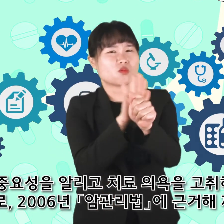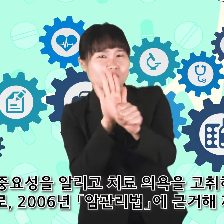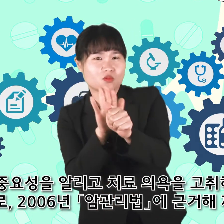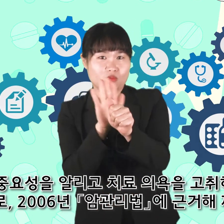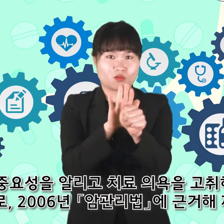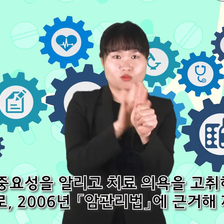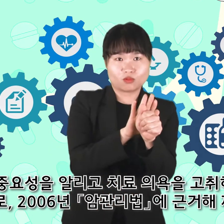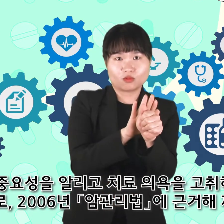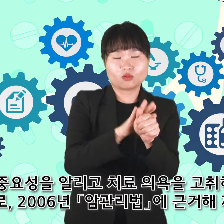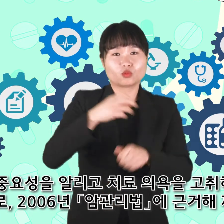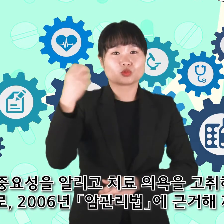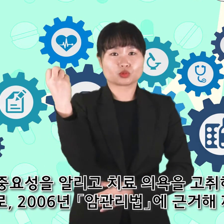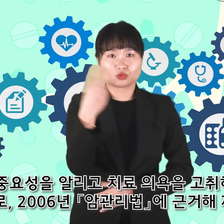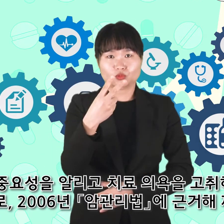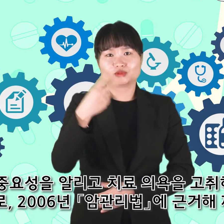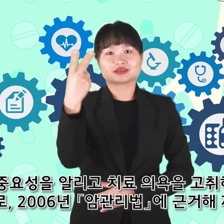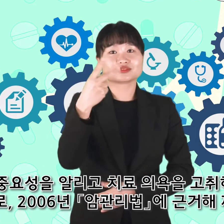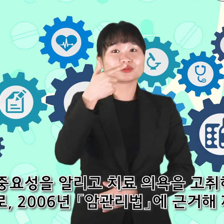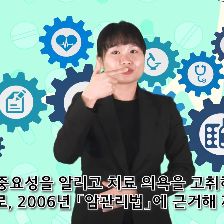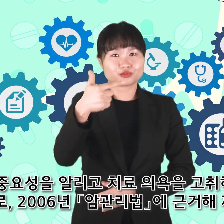근거해 제정됐습니다.